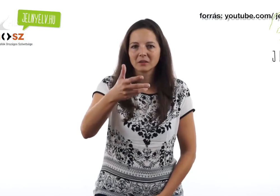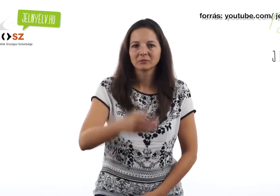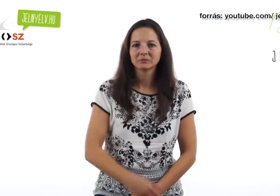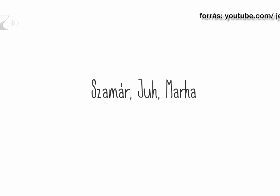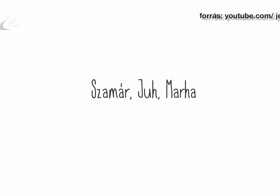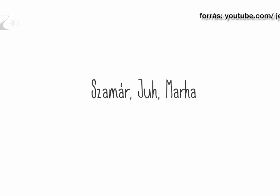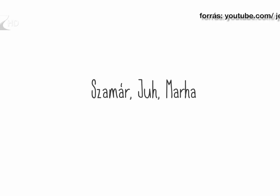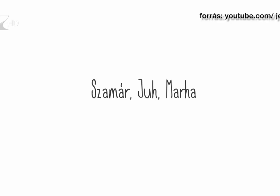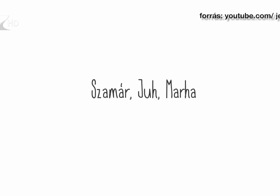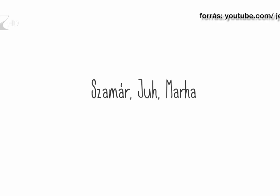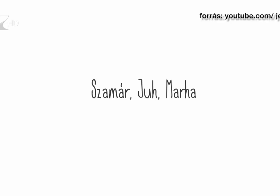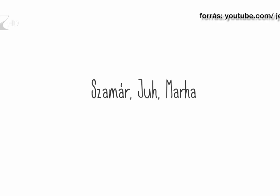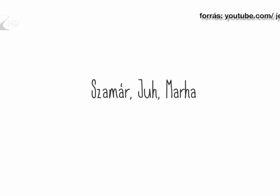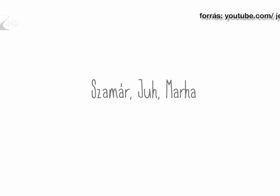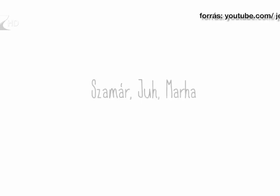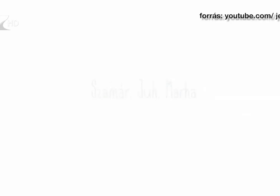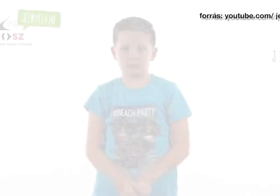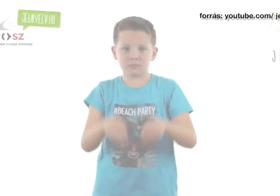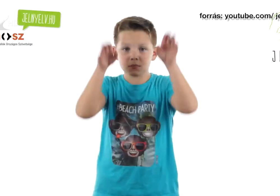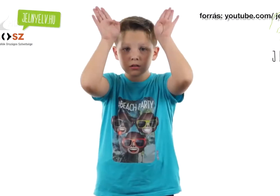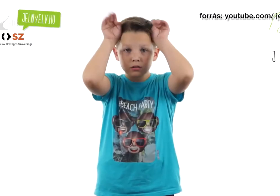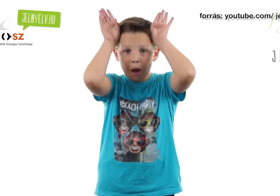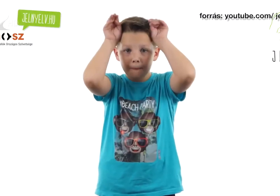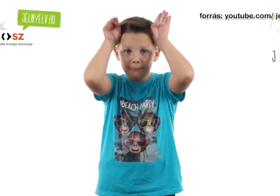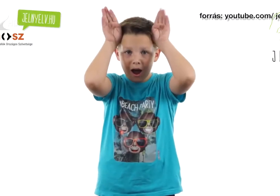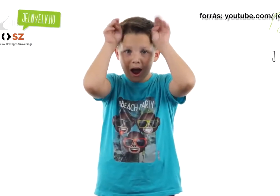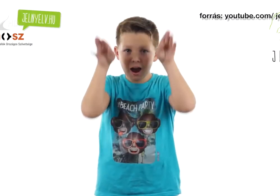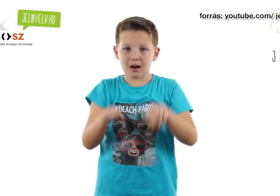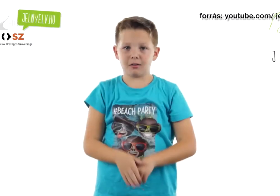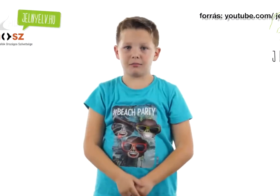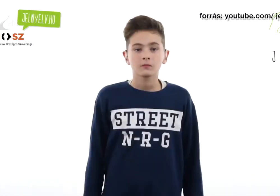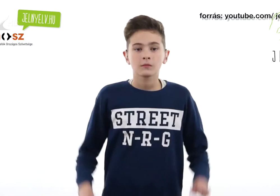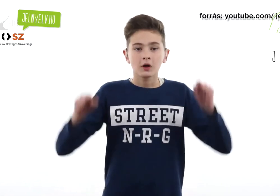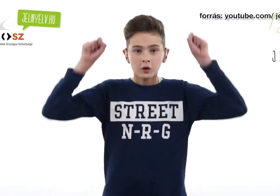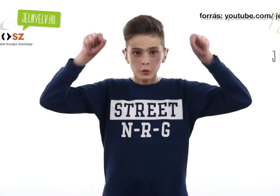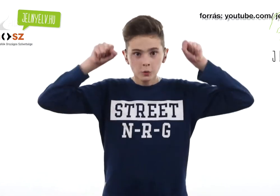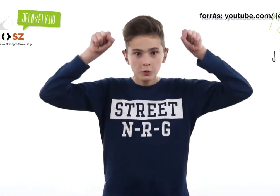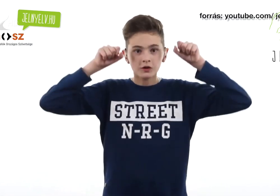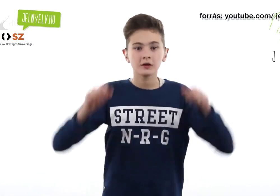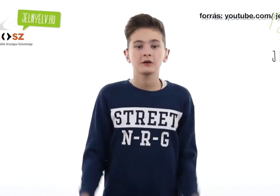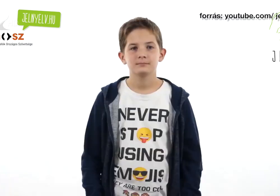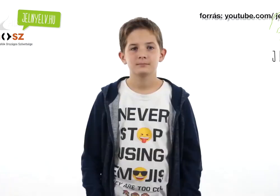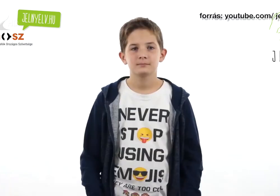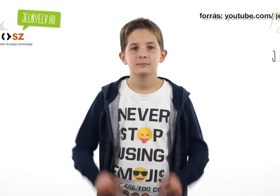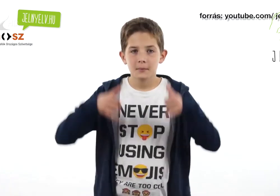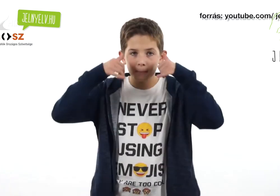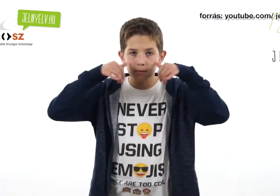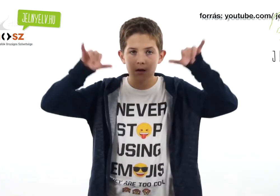tett államilag elismert nyelvvizsgára vonatkozik, és illeszkedik a hangzó nyelvekre vonatkozó nyelvvizsga szabályozáshoz.